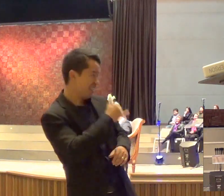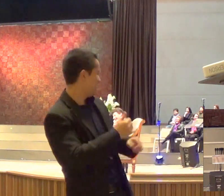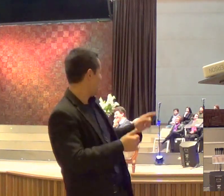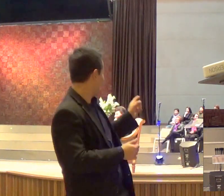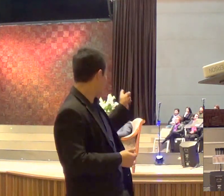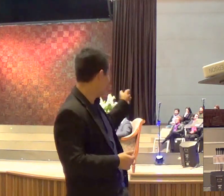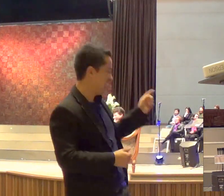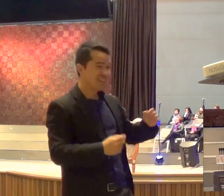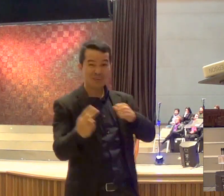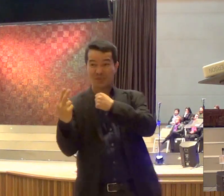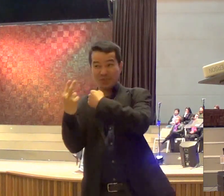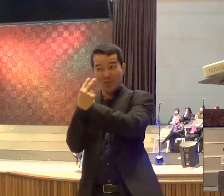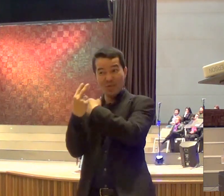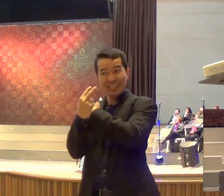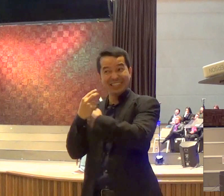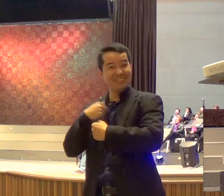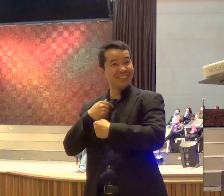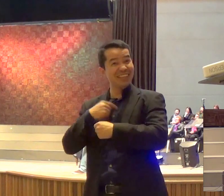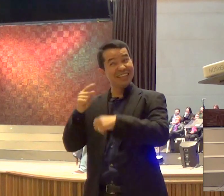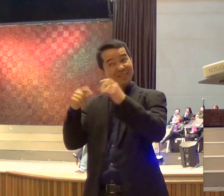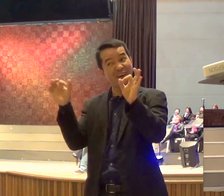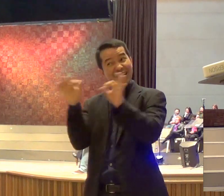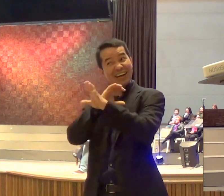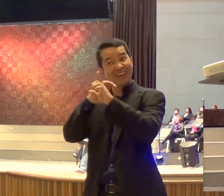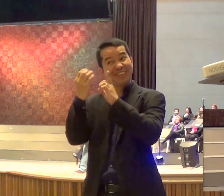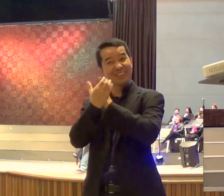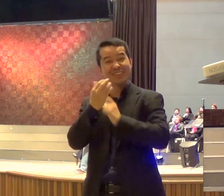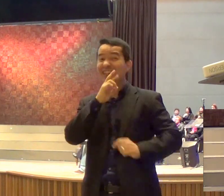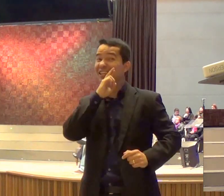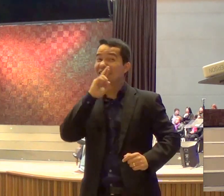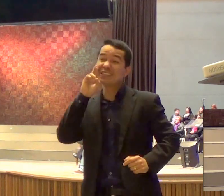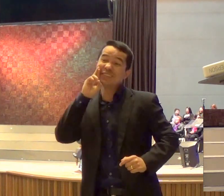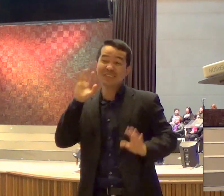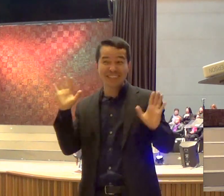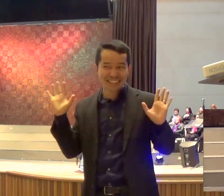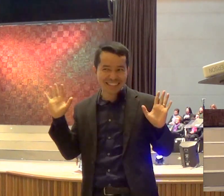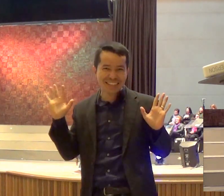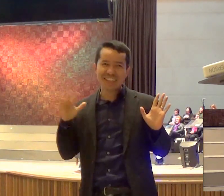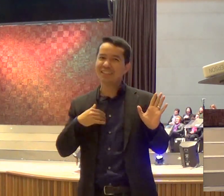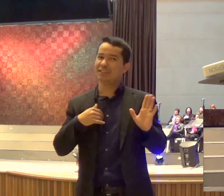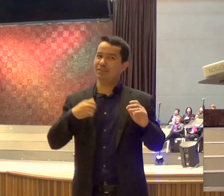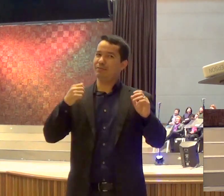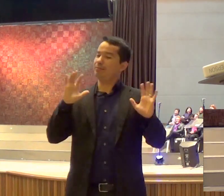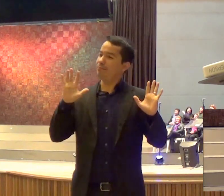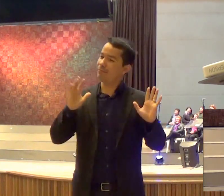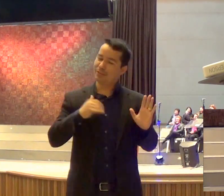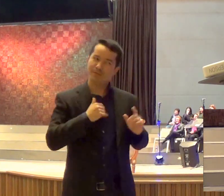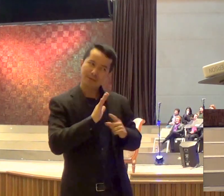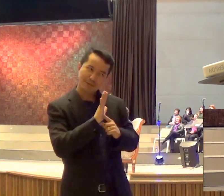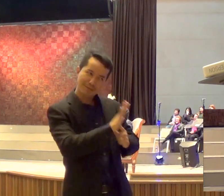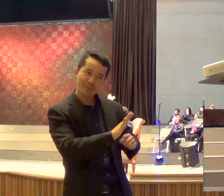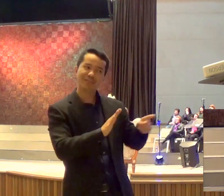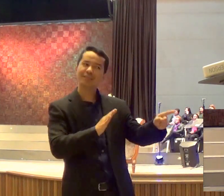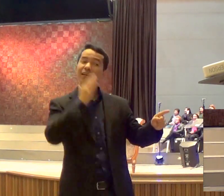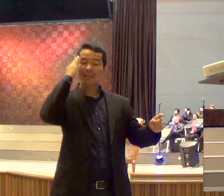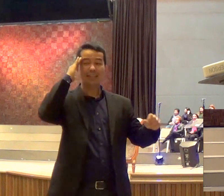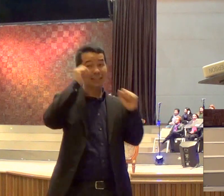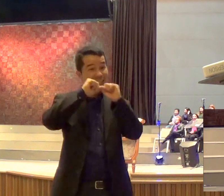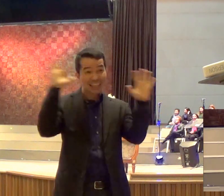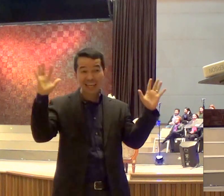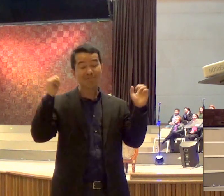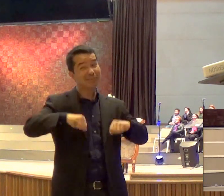se é que o irmão não entendeu eu espero não ter que ser explícito o tempo todo